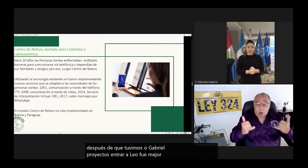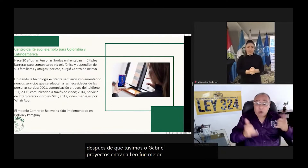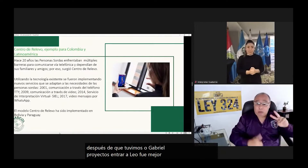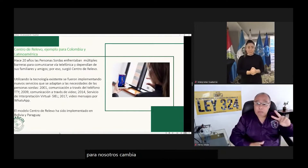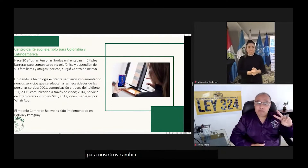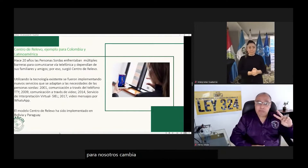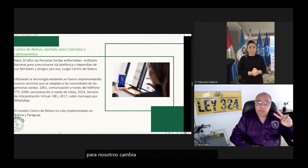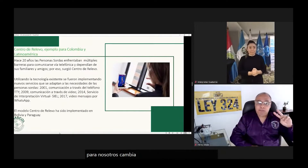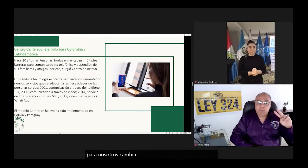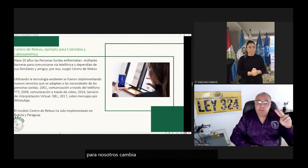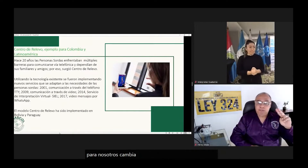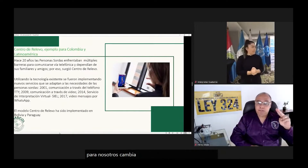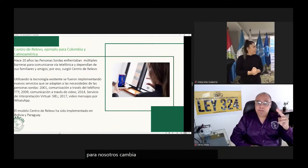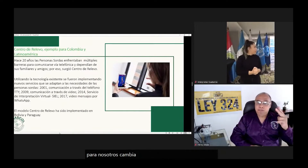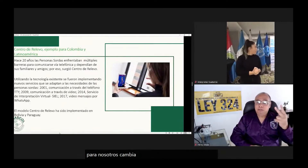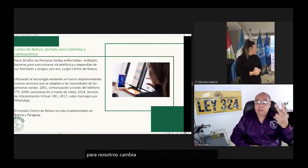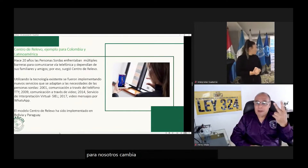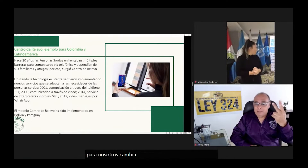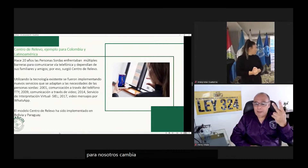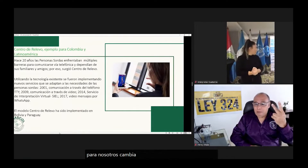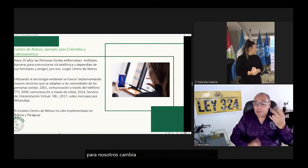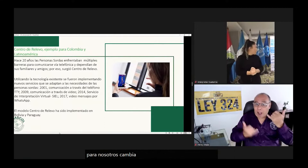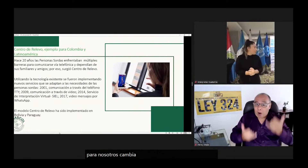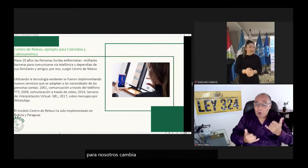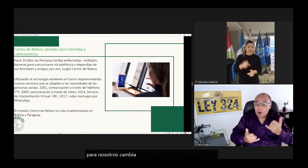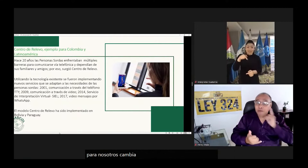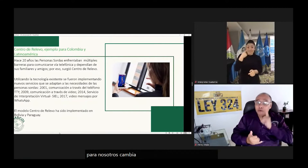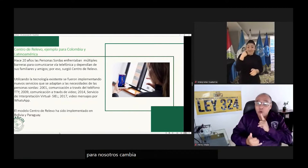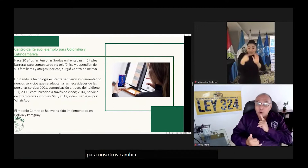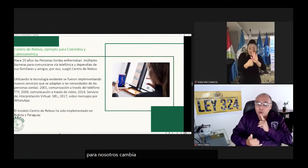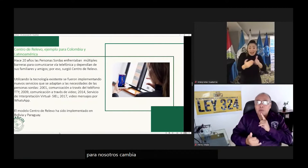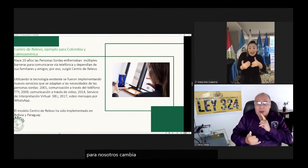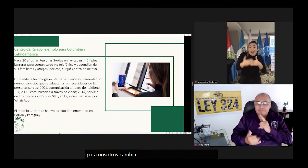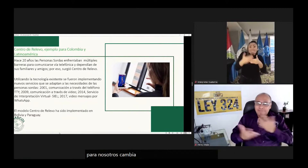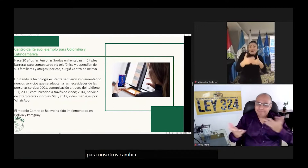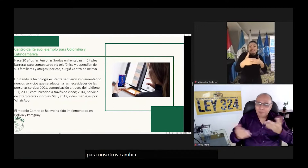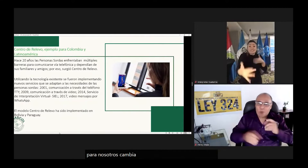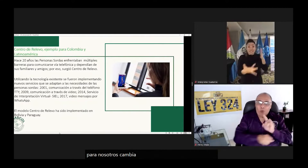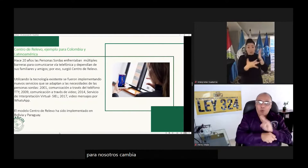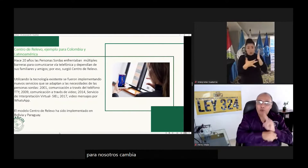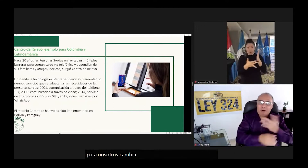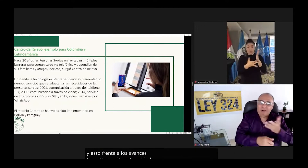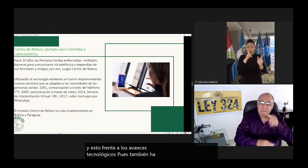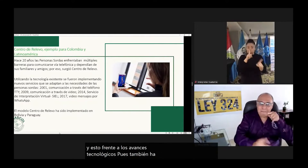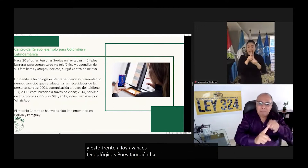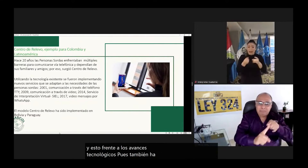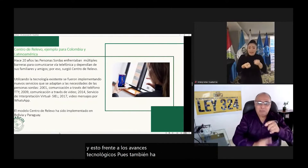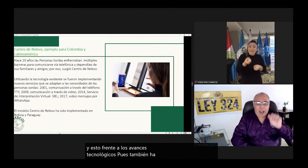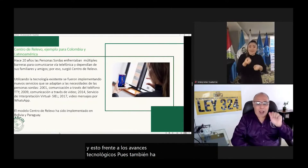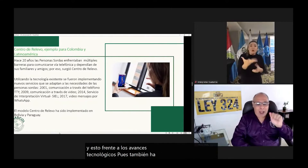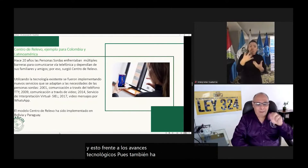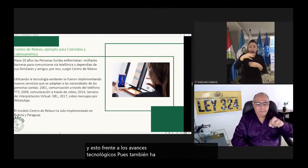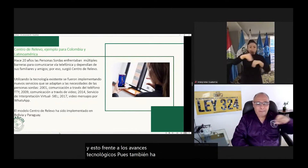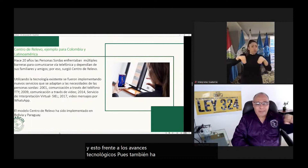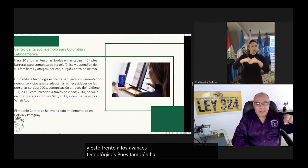Y esto, frente a los avances tecnológicos, pues también ha dado una evolución del Centro de Relevo para